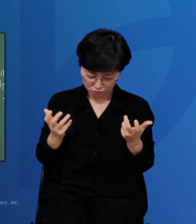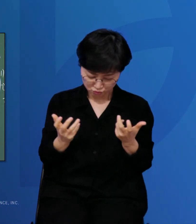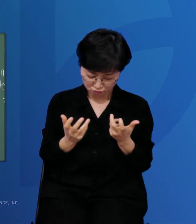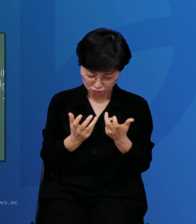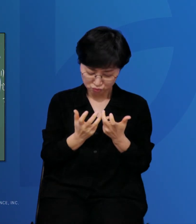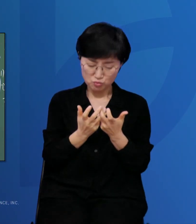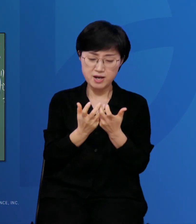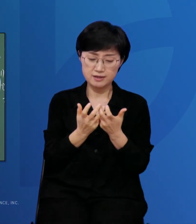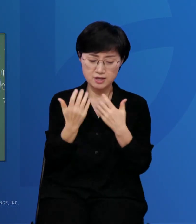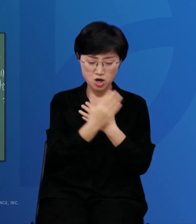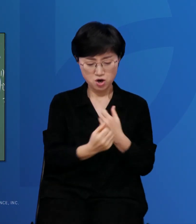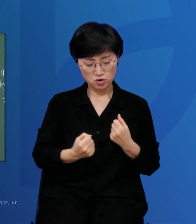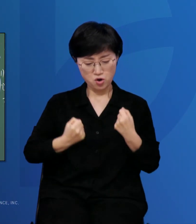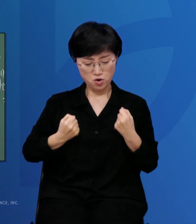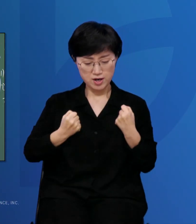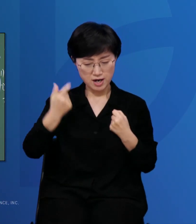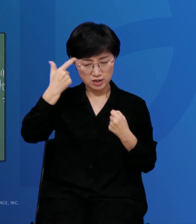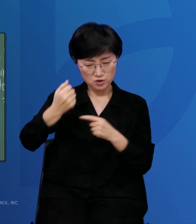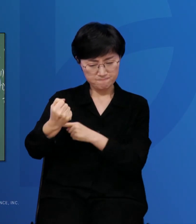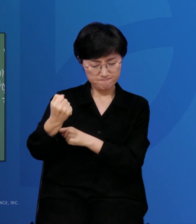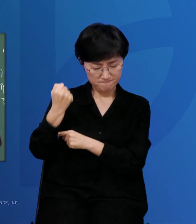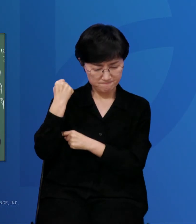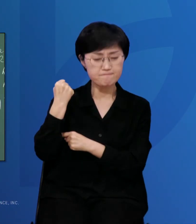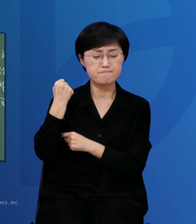미리 갖고 있어야 돼요.